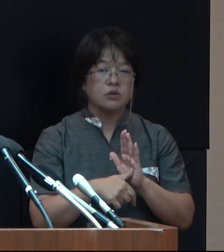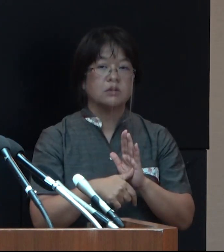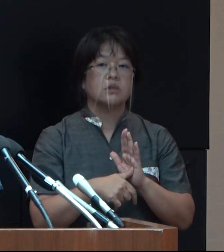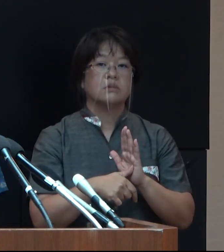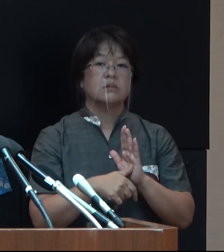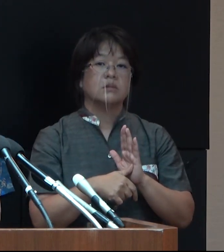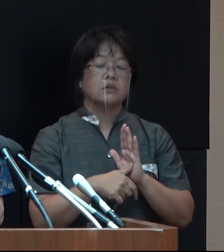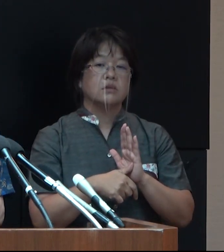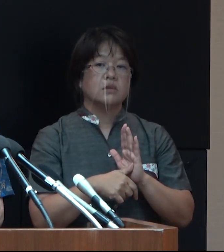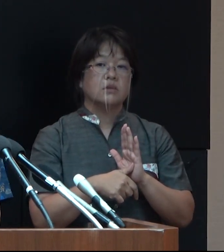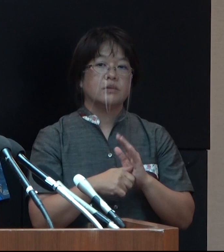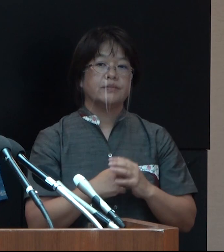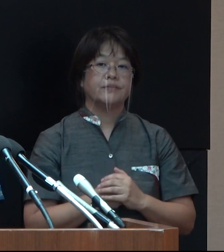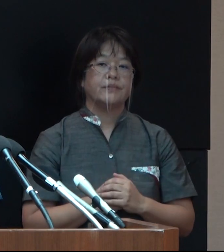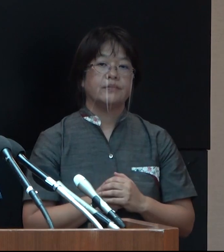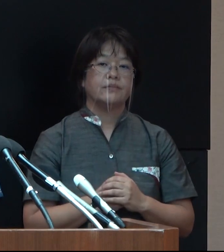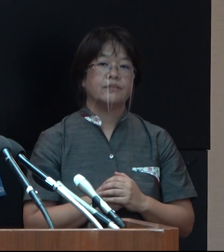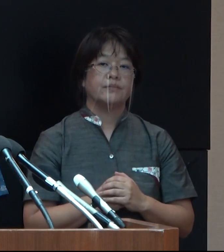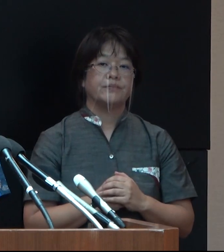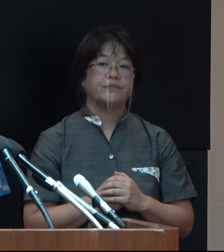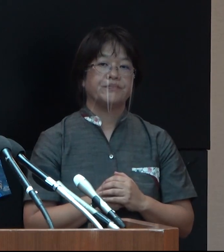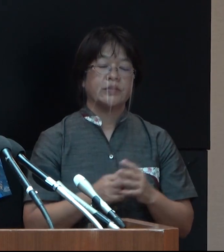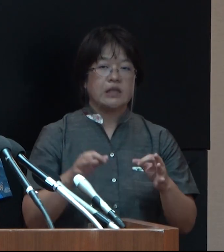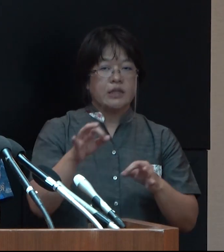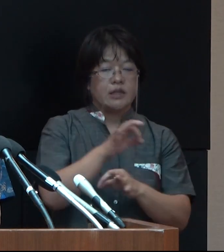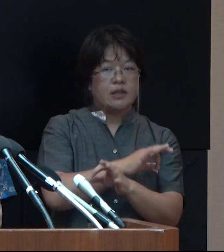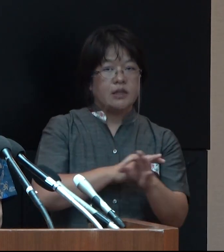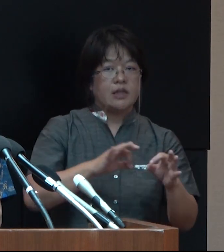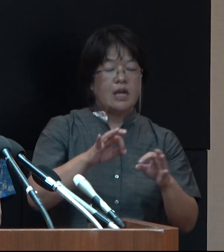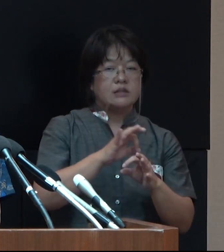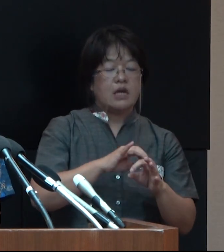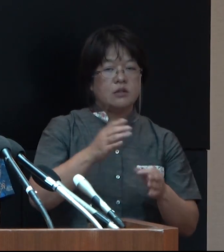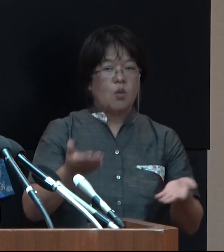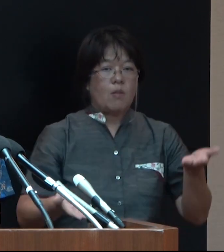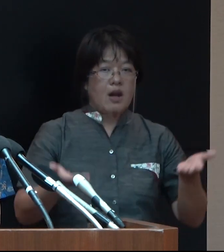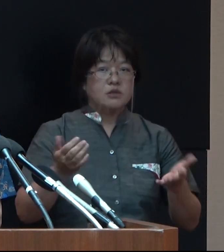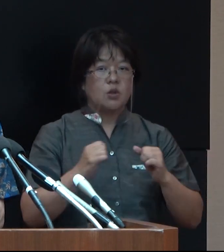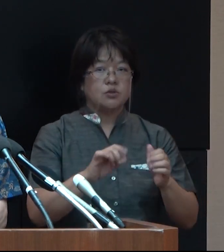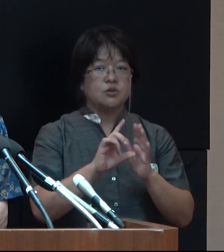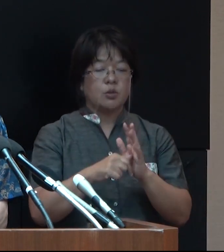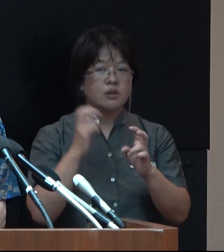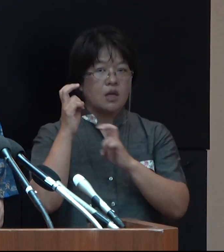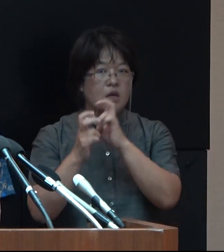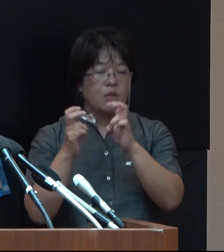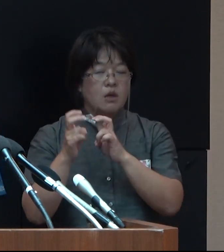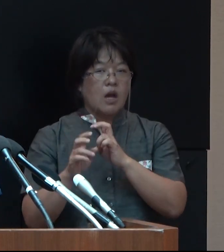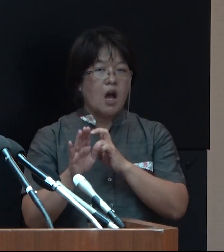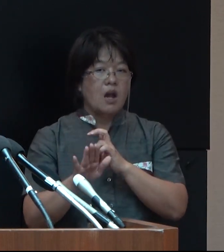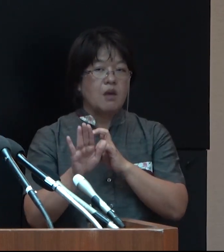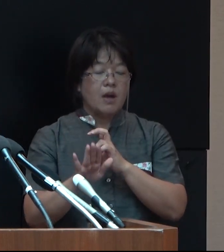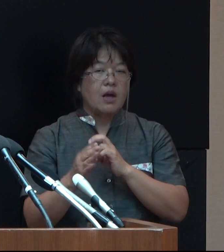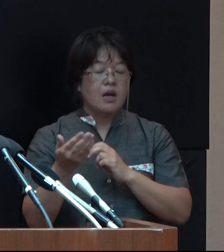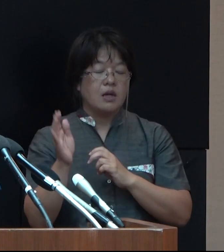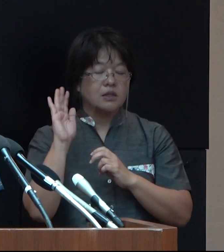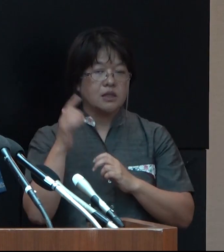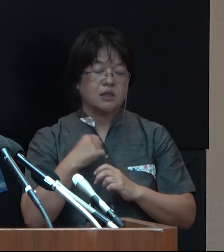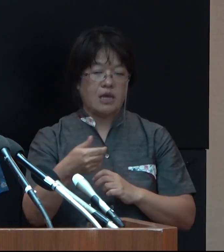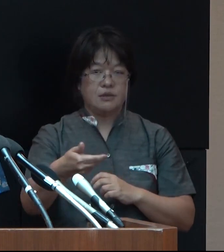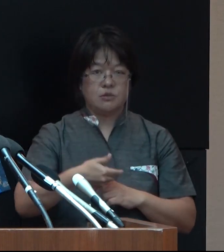藤懸念も経済とのバランスを取る意味では悩まれたことっていうのがあればお願いします。